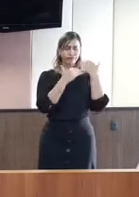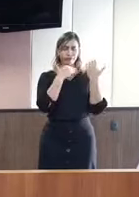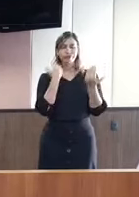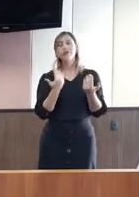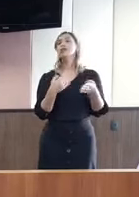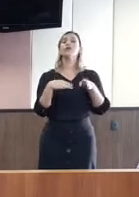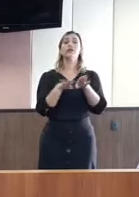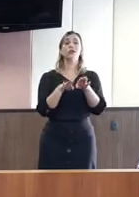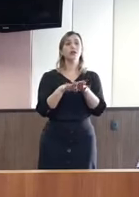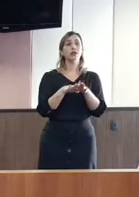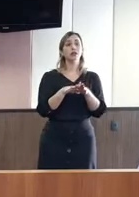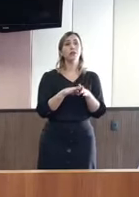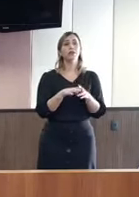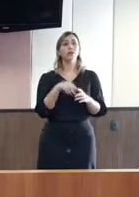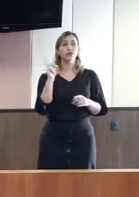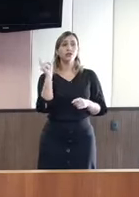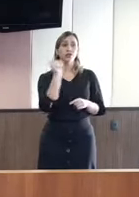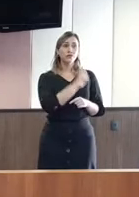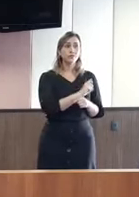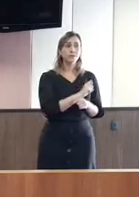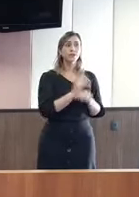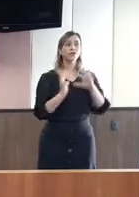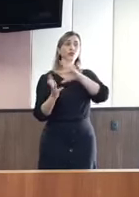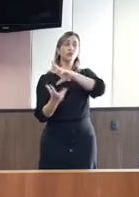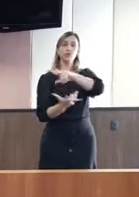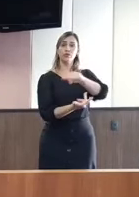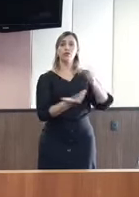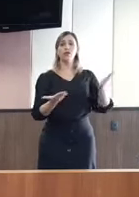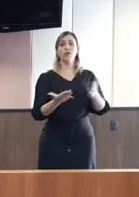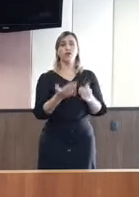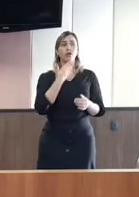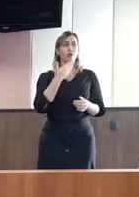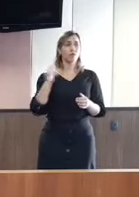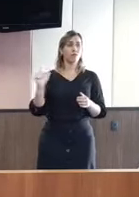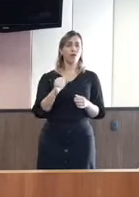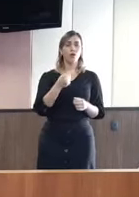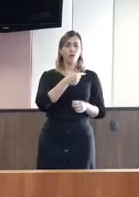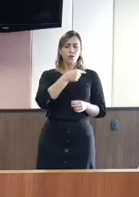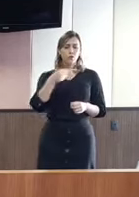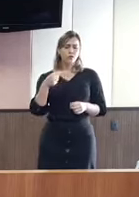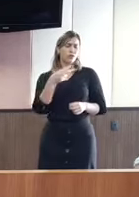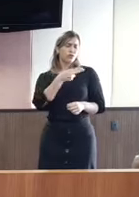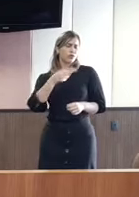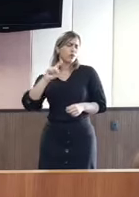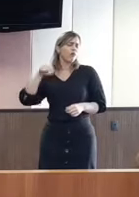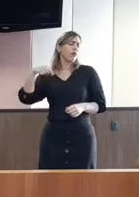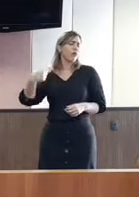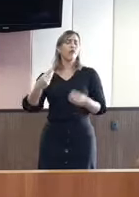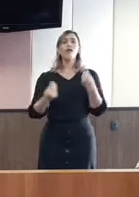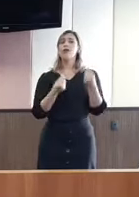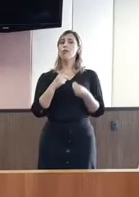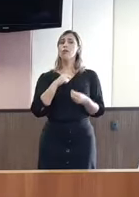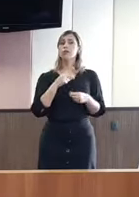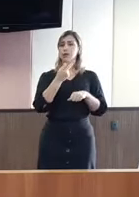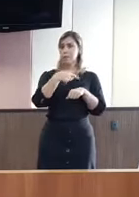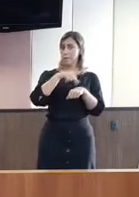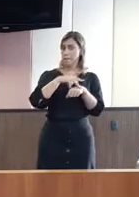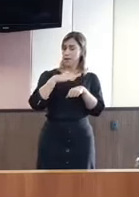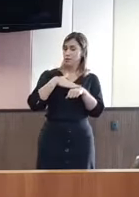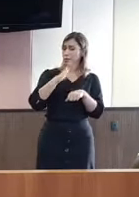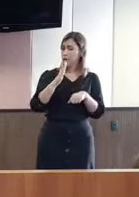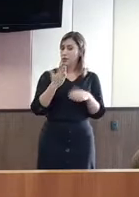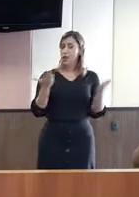sendo o país mais impactante no mundo nesse momento atual. Não sabemos daqui uma semana, duas semanas, se terá um país no mundo com maior impacto. Nós